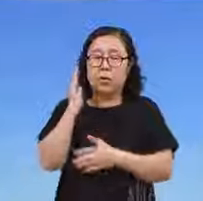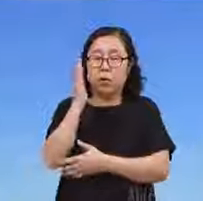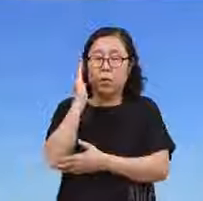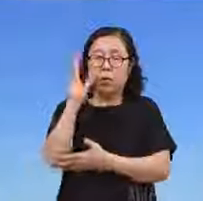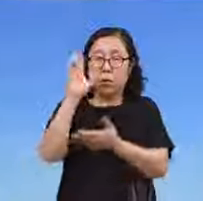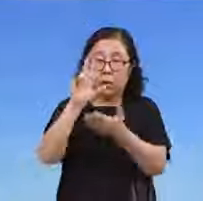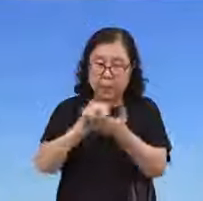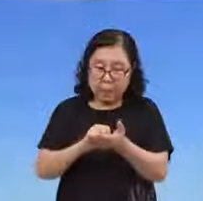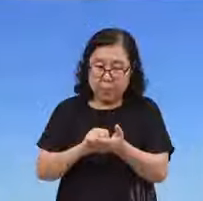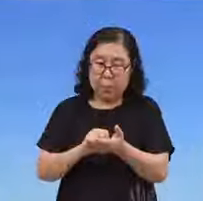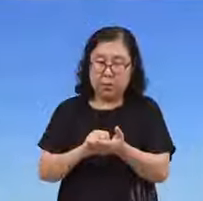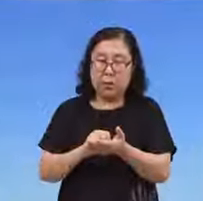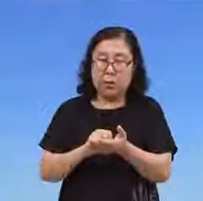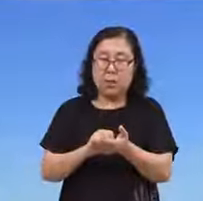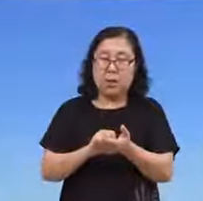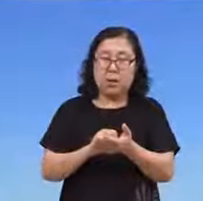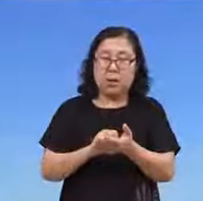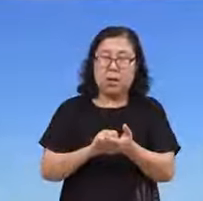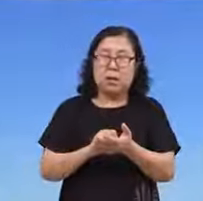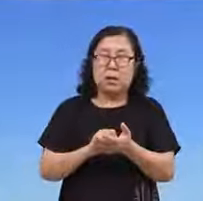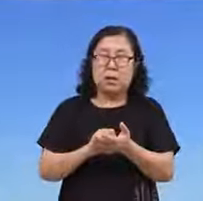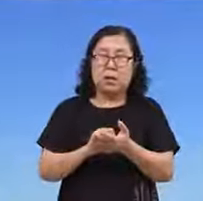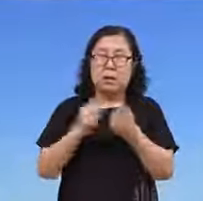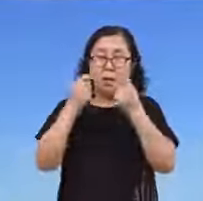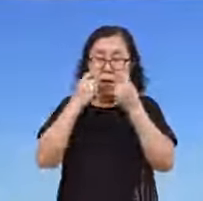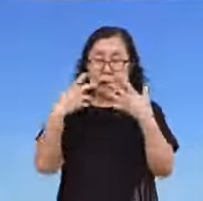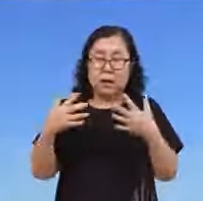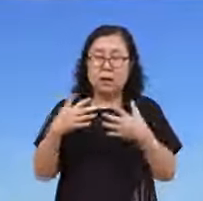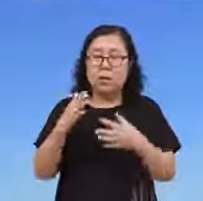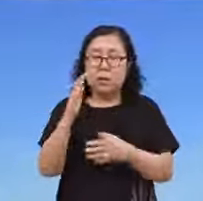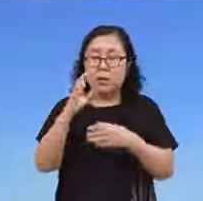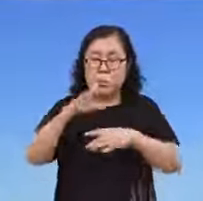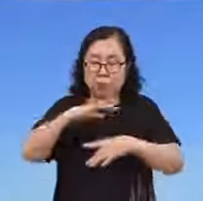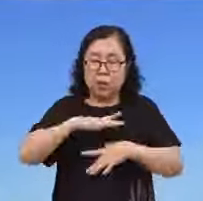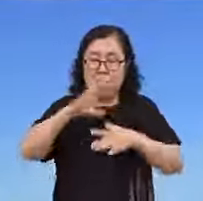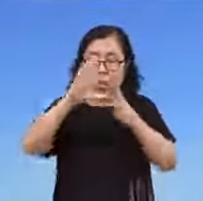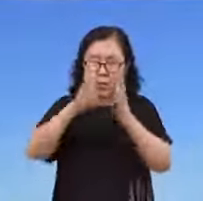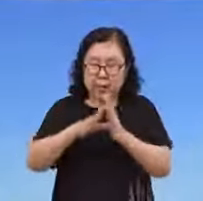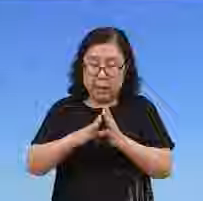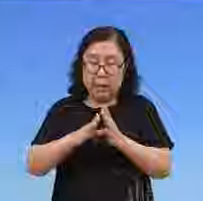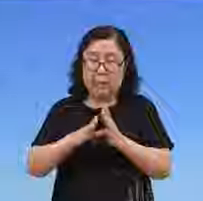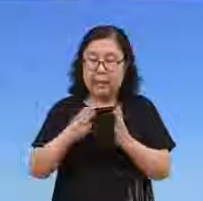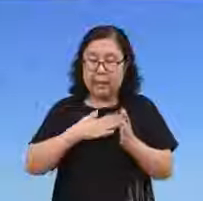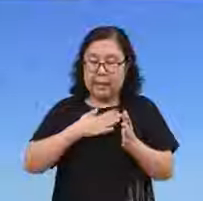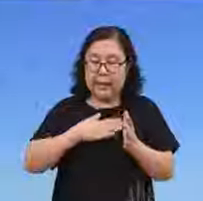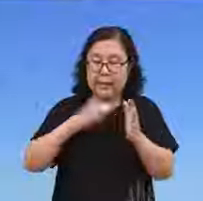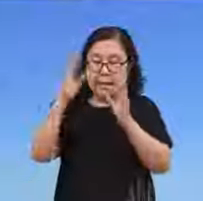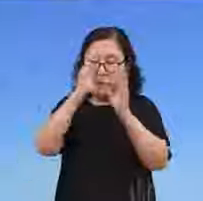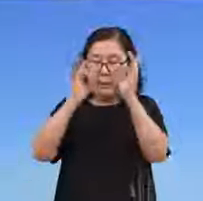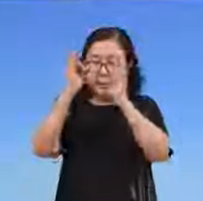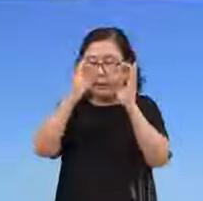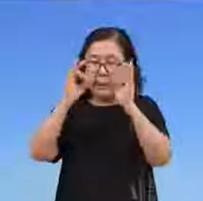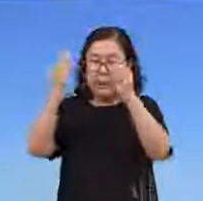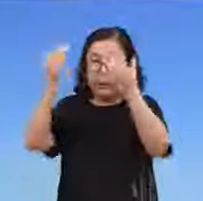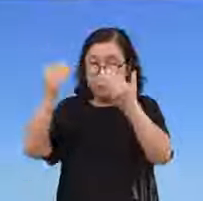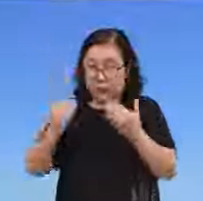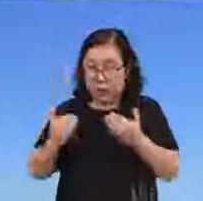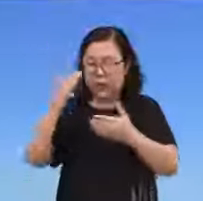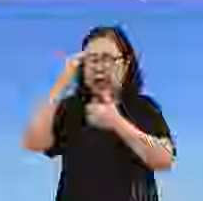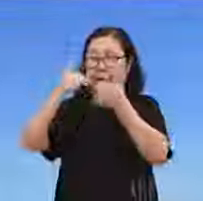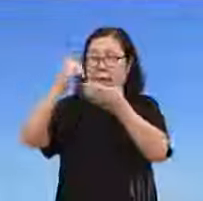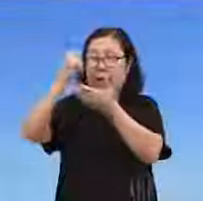사실은 오늘 설교 제목은 이렇게 해야 타당한 겁니다. 오늘 설교 제목입니다. 두려울 때는 찾아주시는 그